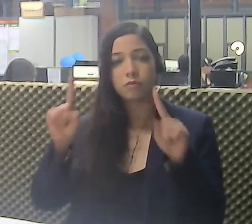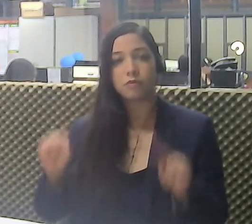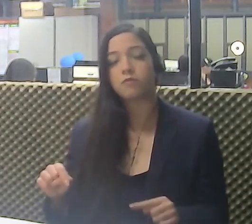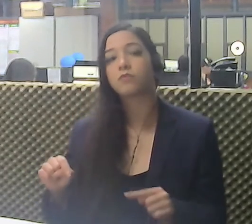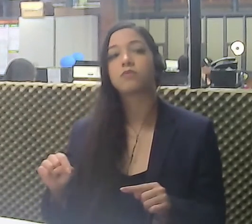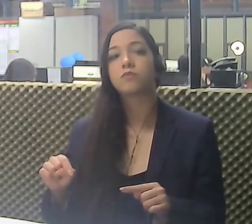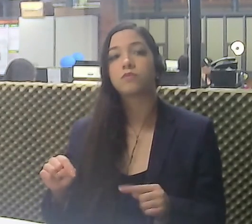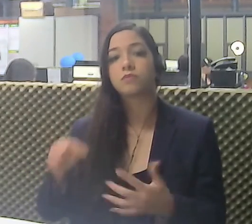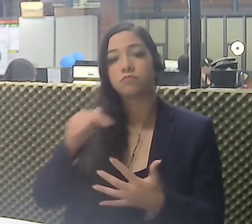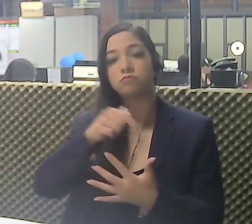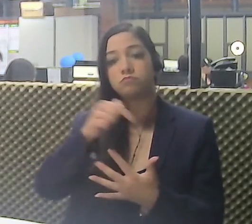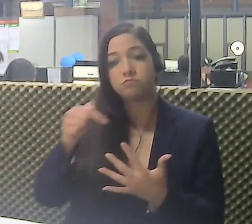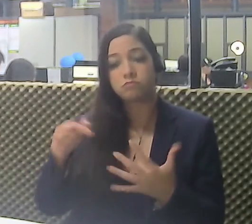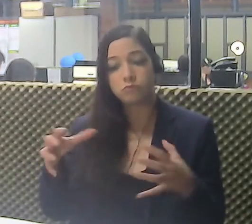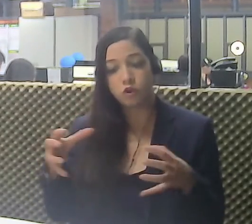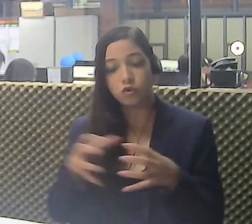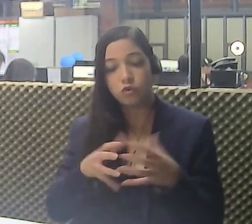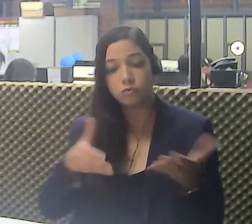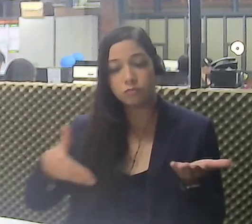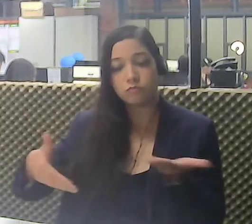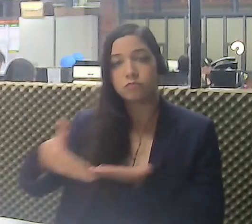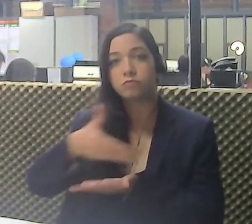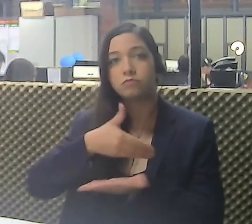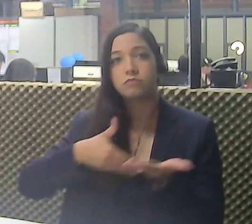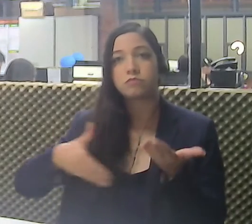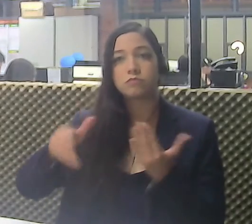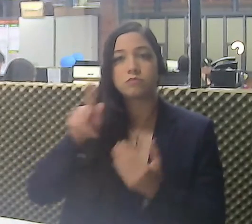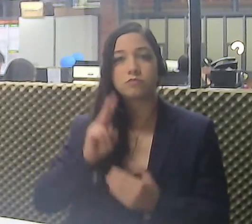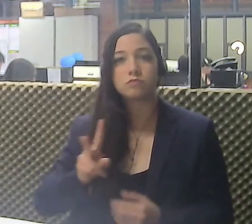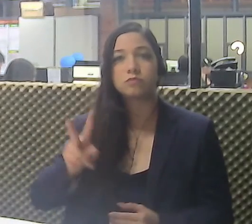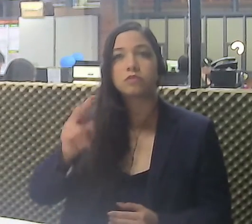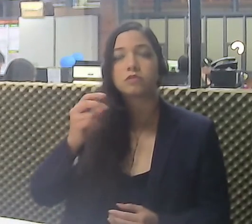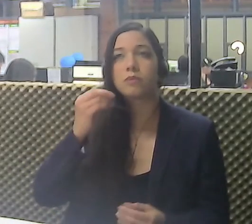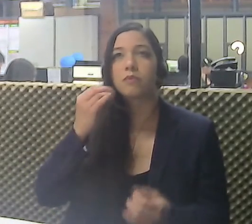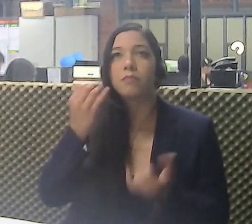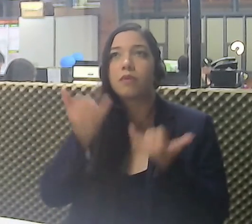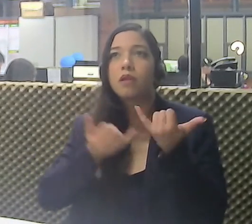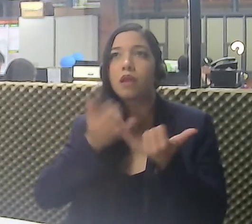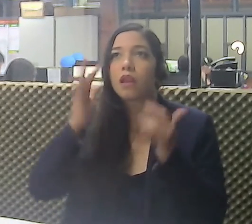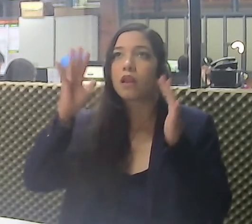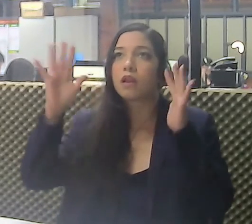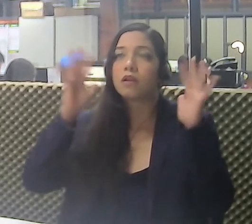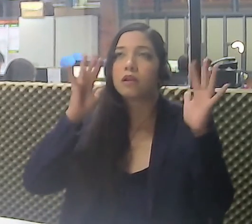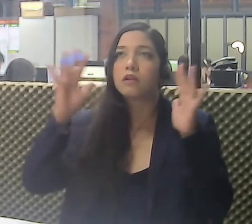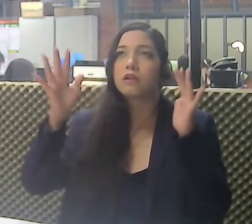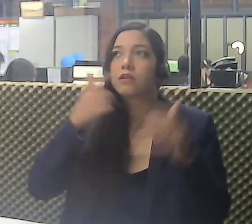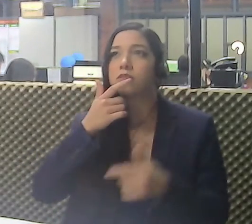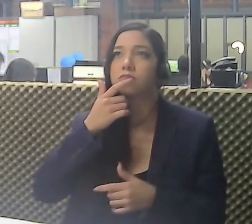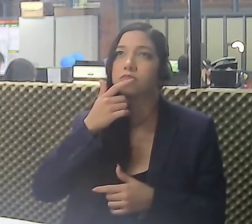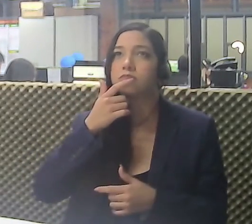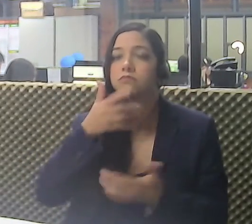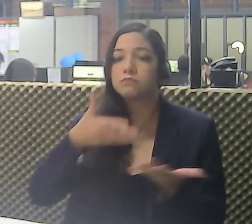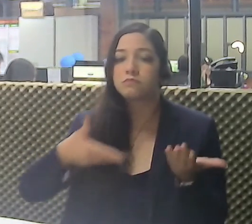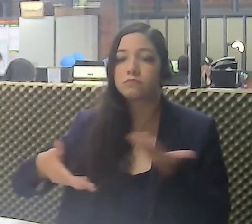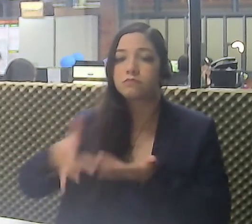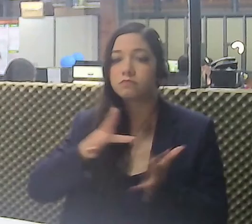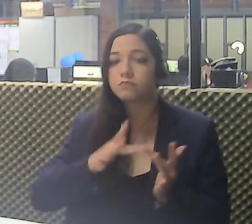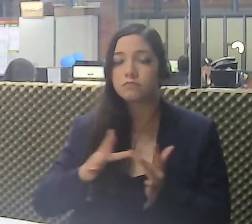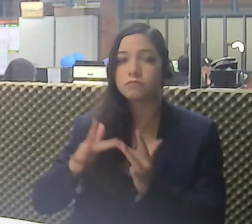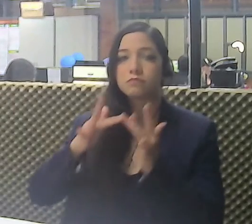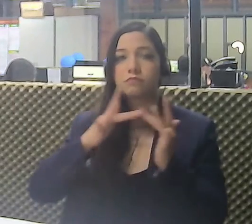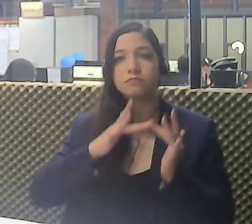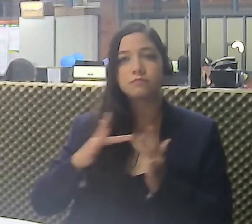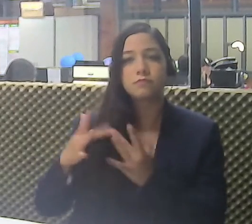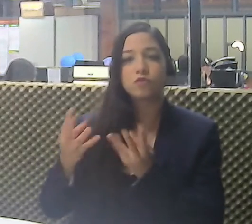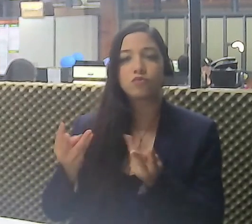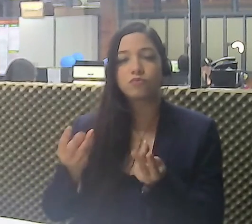essas questões em grupo. De uma maneira, pensando sempre no lúdico, né? Pensando nessas interações. E eu acho que isso